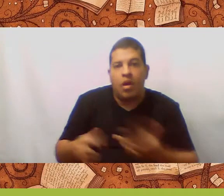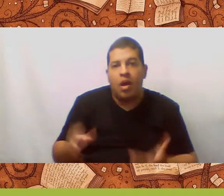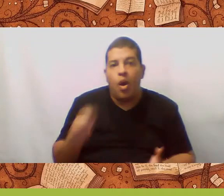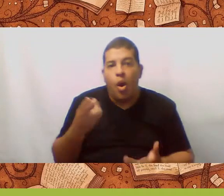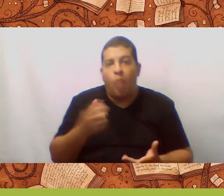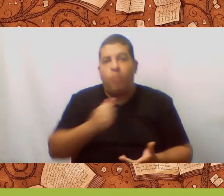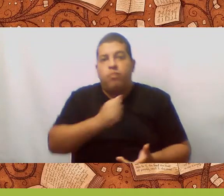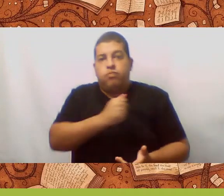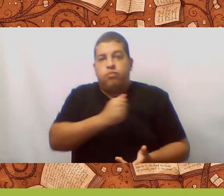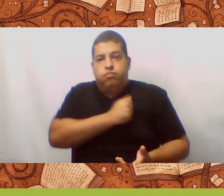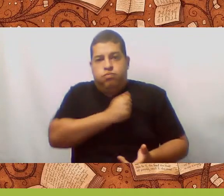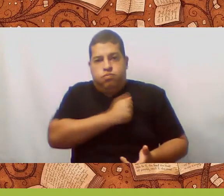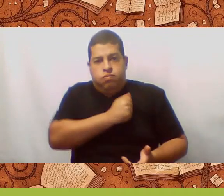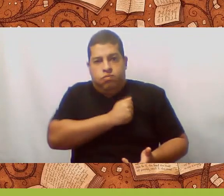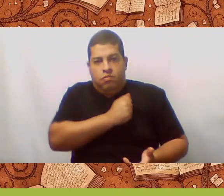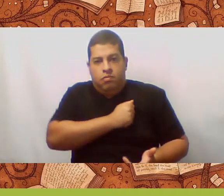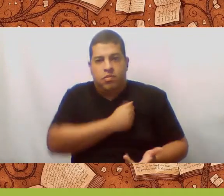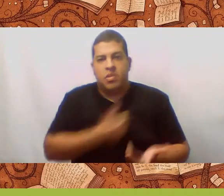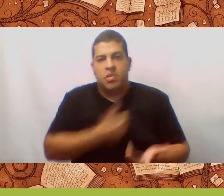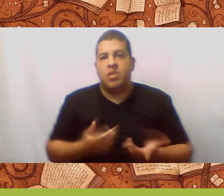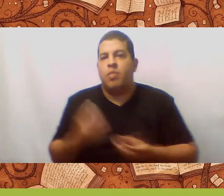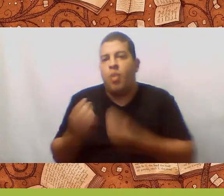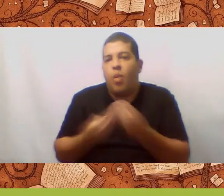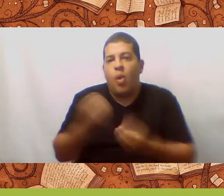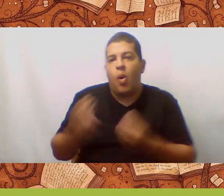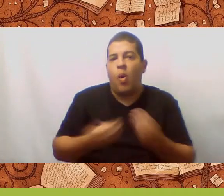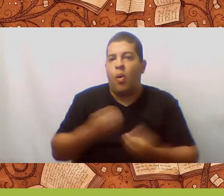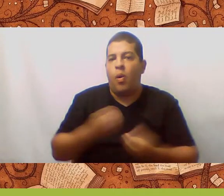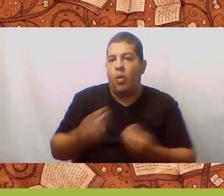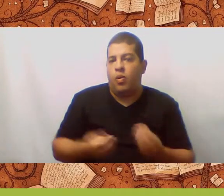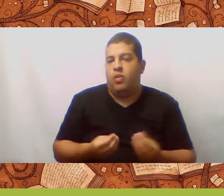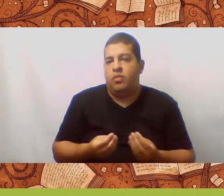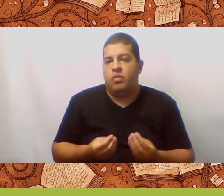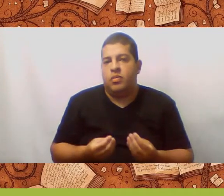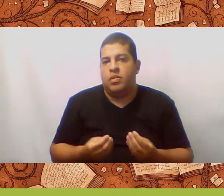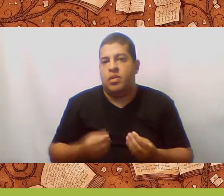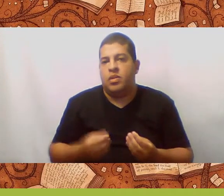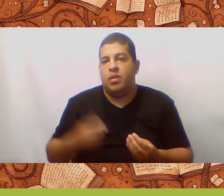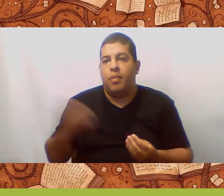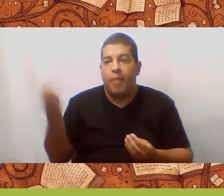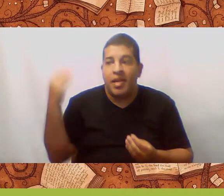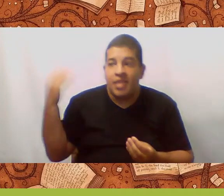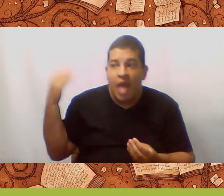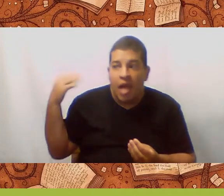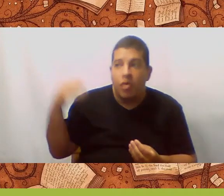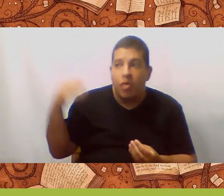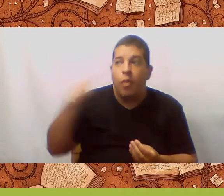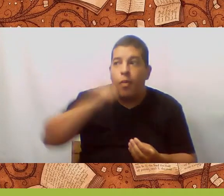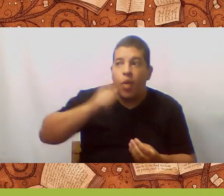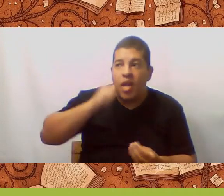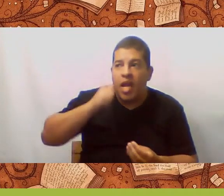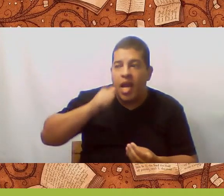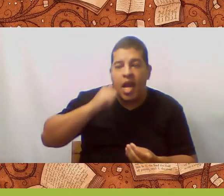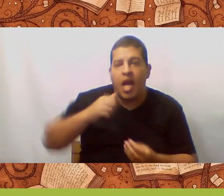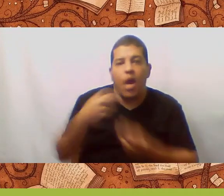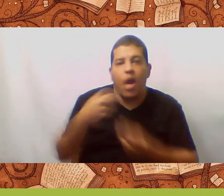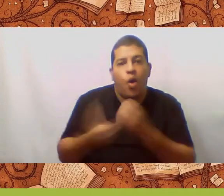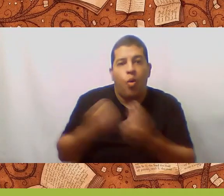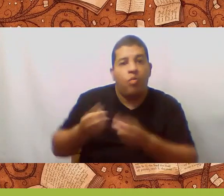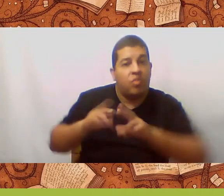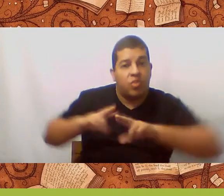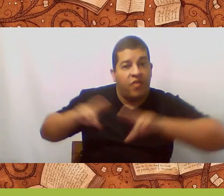tentam encontrar um equivalente do que eram as mulheres de outrora. Né? Então, através